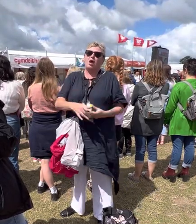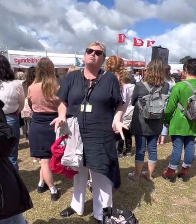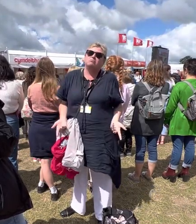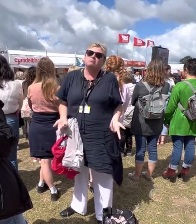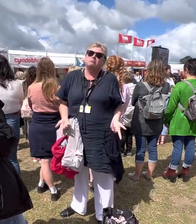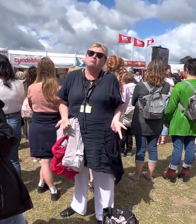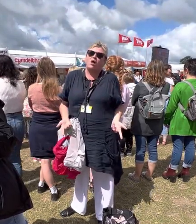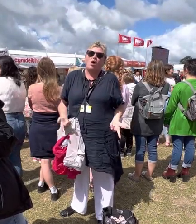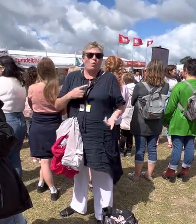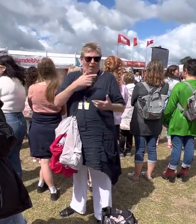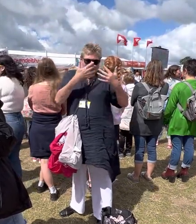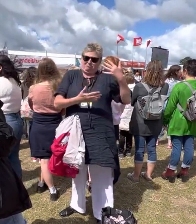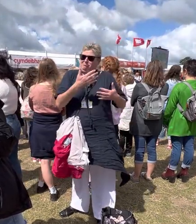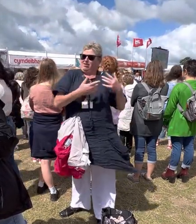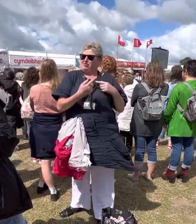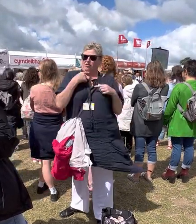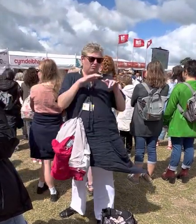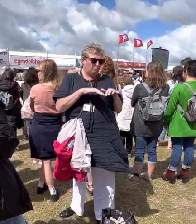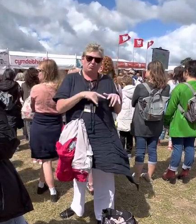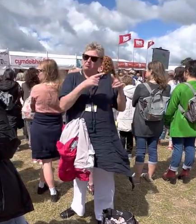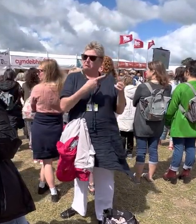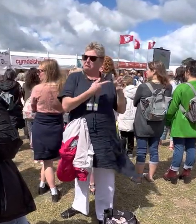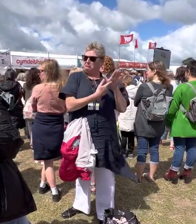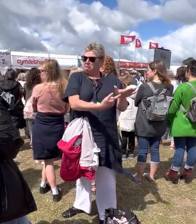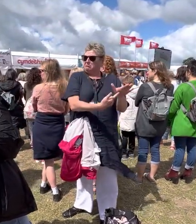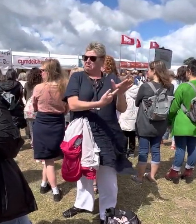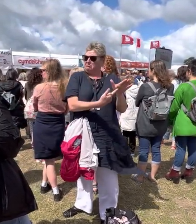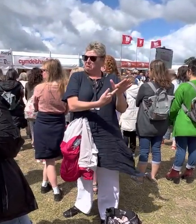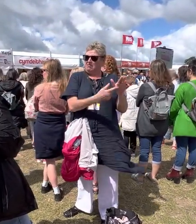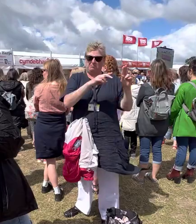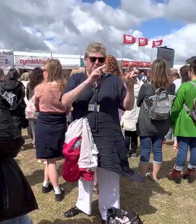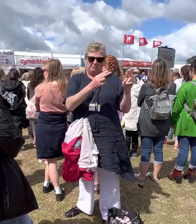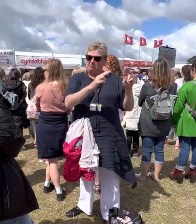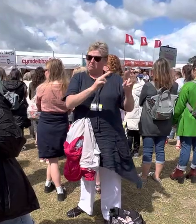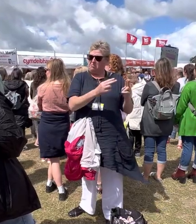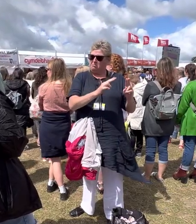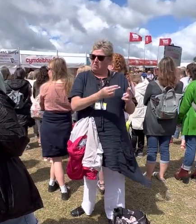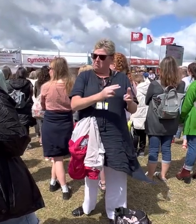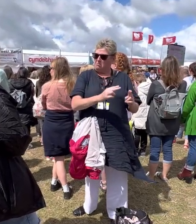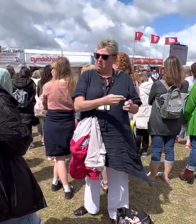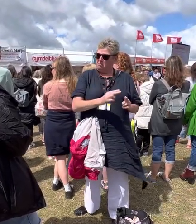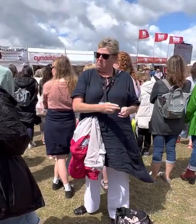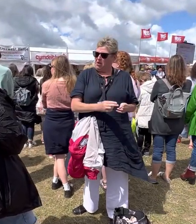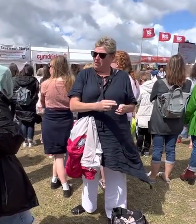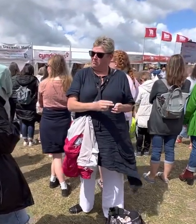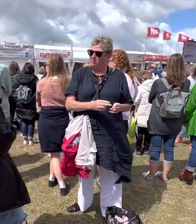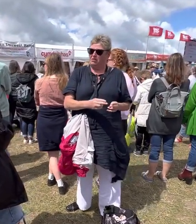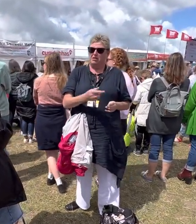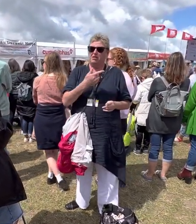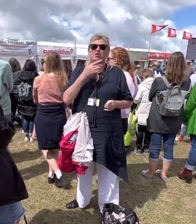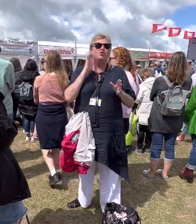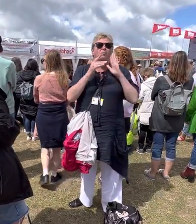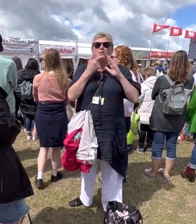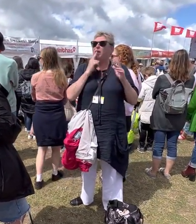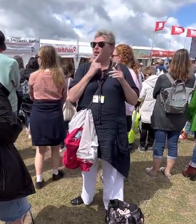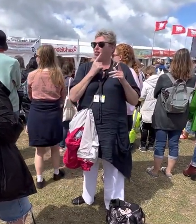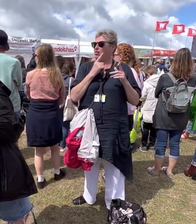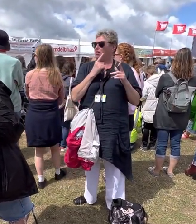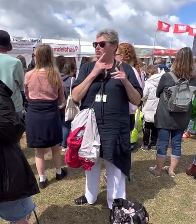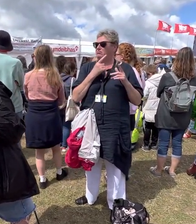ffigurau diweddar y cyfrifiad dangoswyd bod yna gystyngiad mawr wedi bod yn nifer y bobl ifanc o tua -25